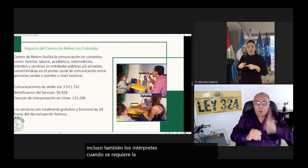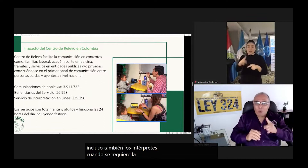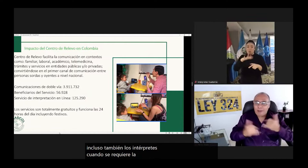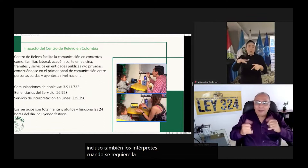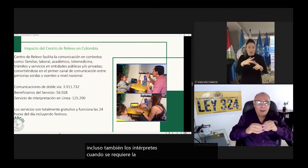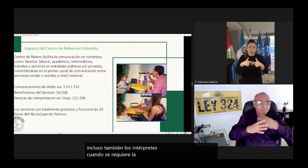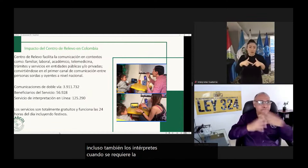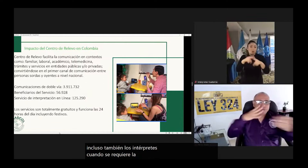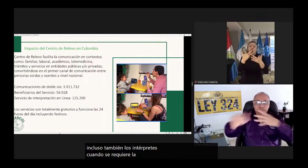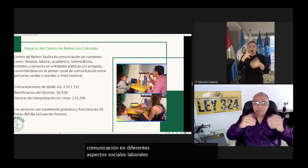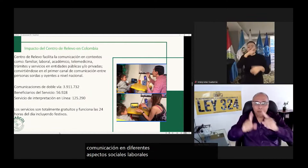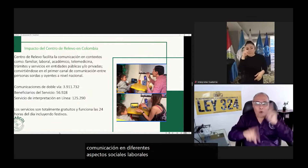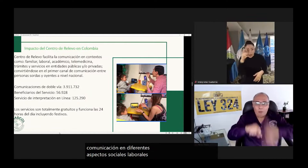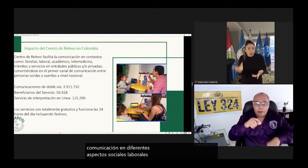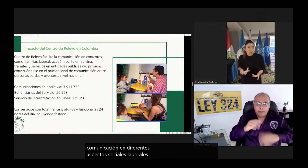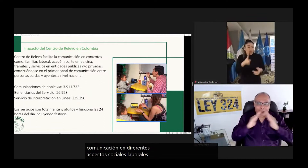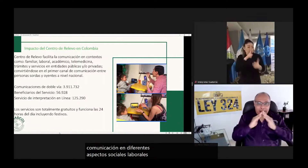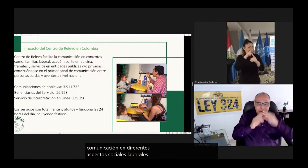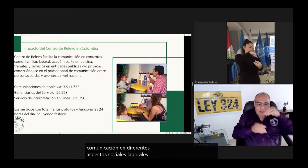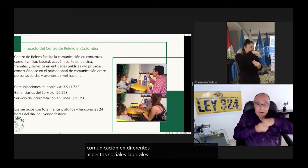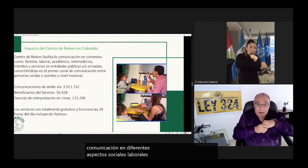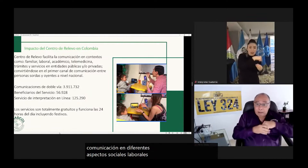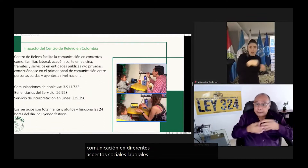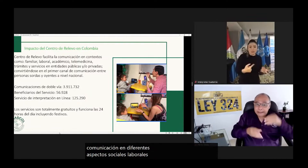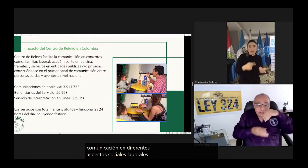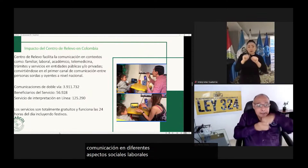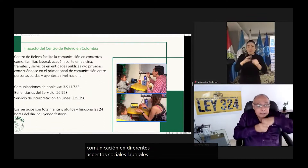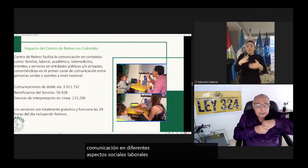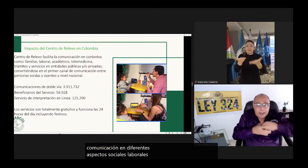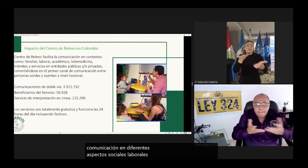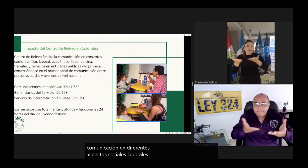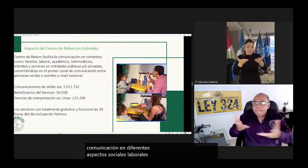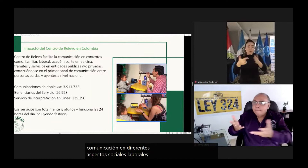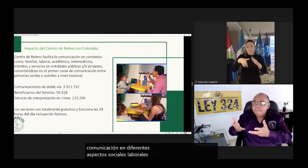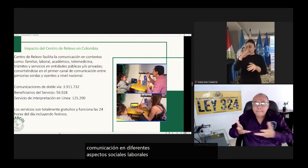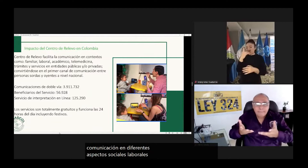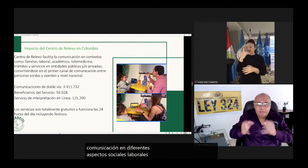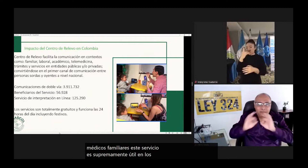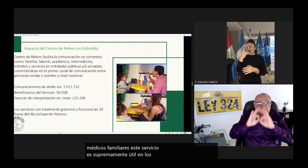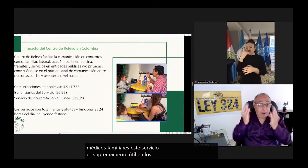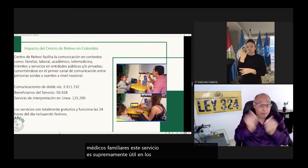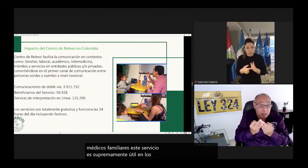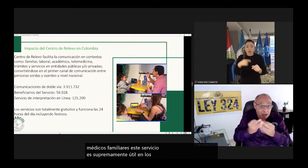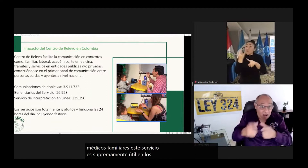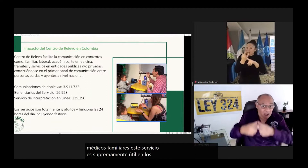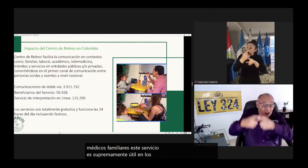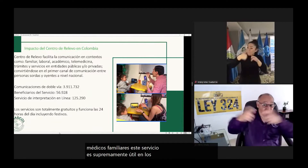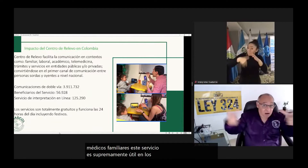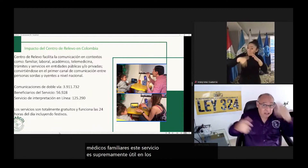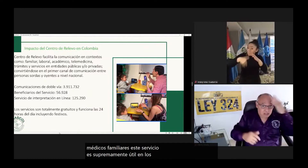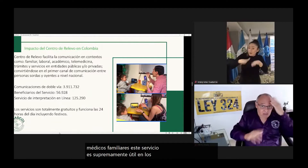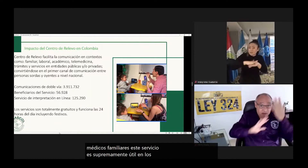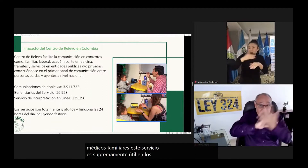laborales, médicos, familiares. Este servicio es supremamente útil. En los momentos de cuarentena estricta, donde no